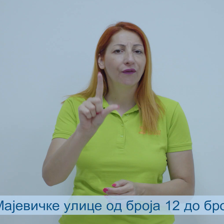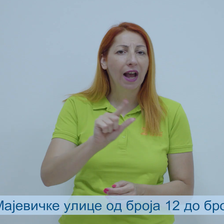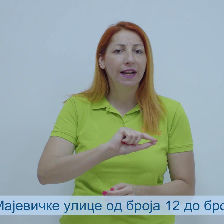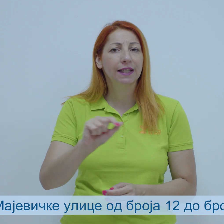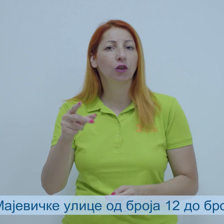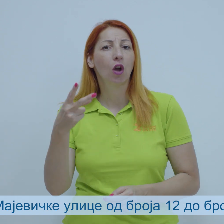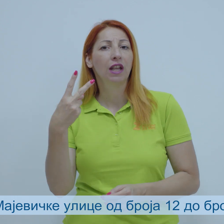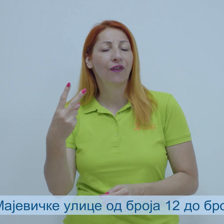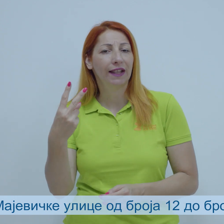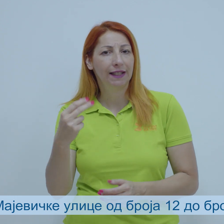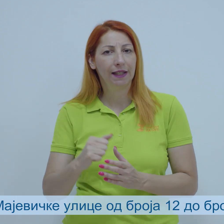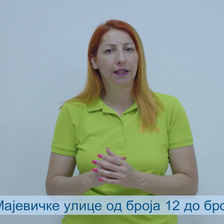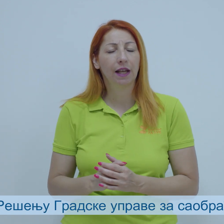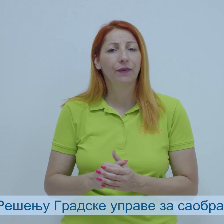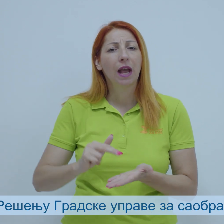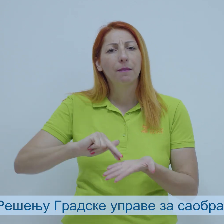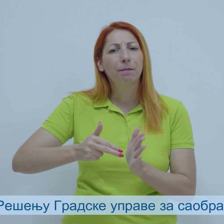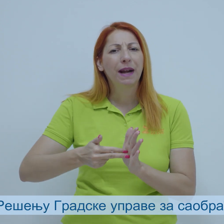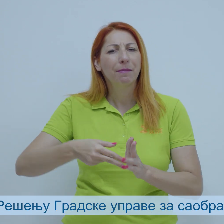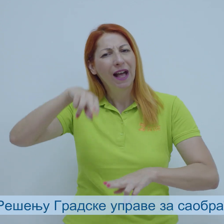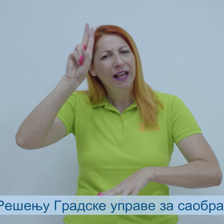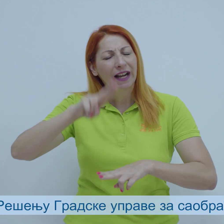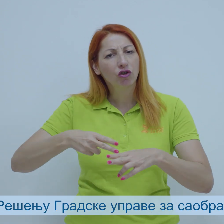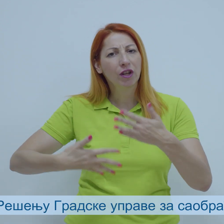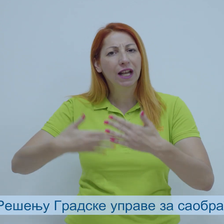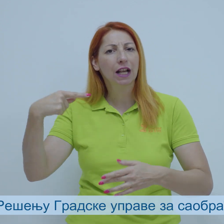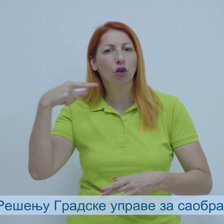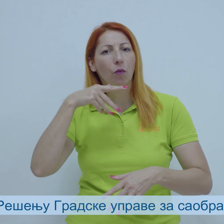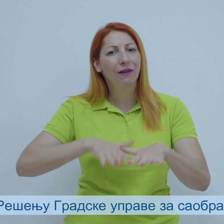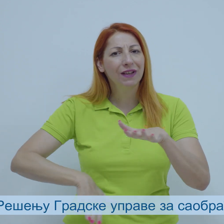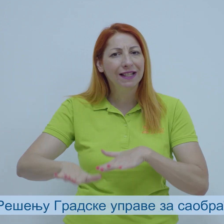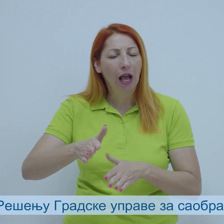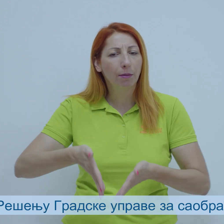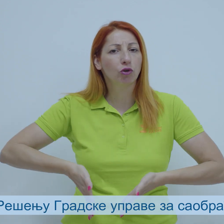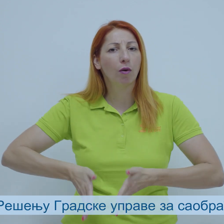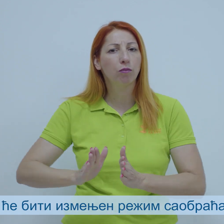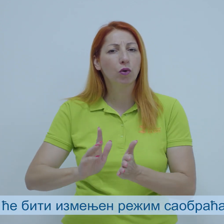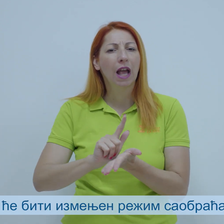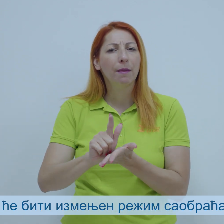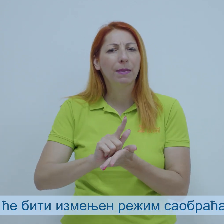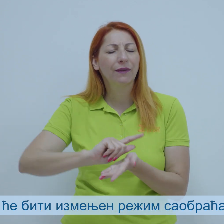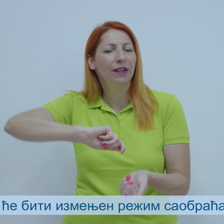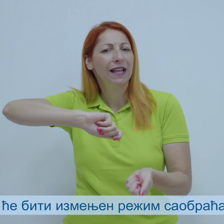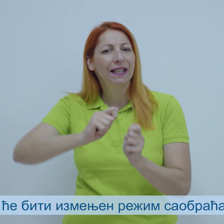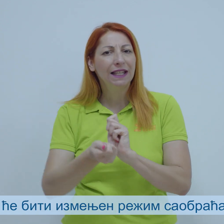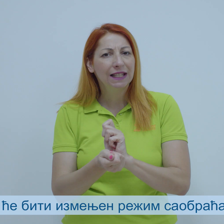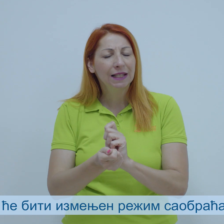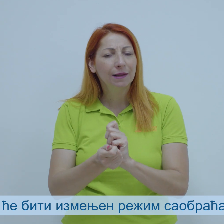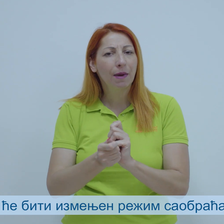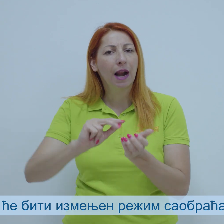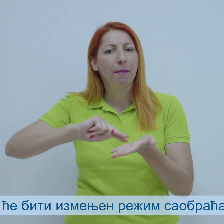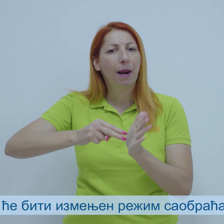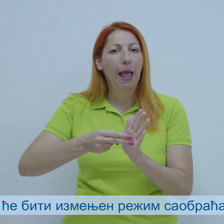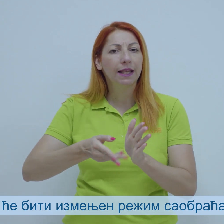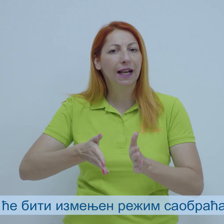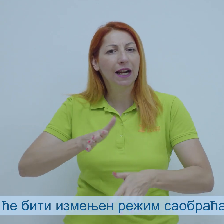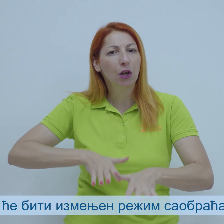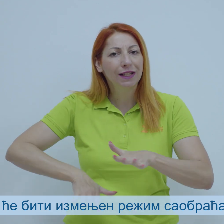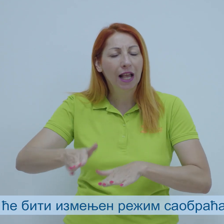broja 20. Prema rešenju Gradske uprave za saobraćaj i puteve, privremeno će biti izmenjen režim saobraćaja u zoni